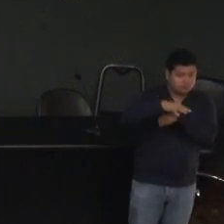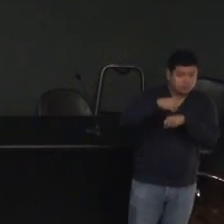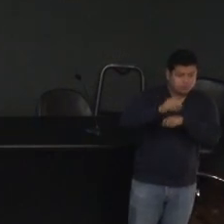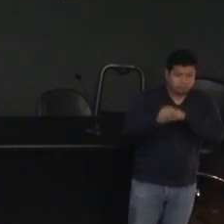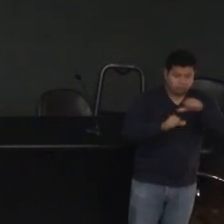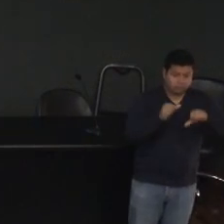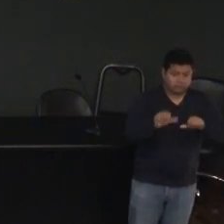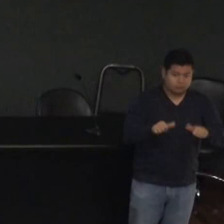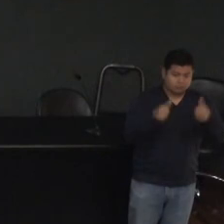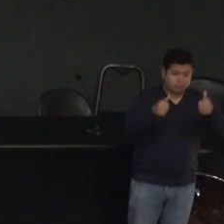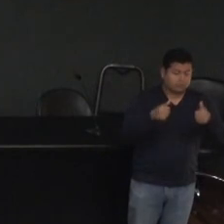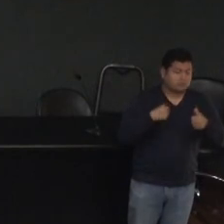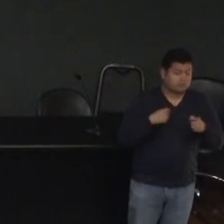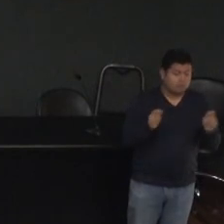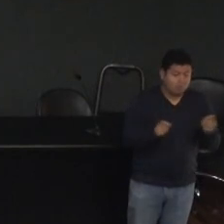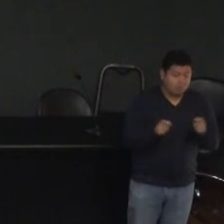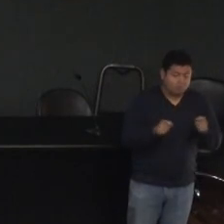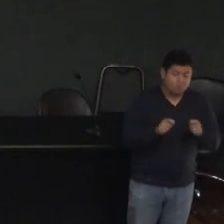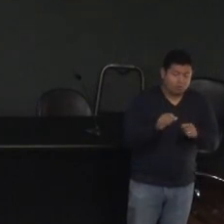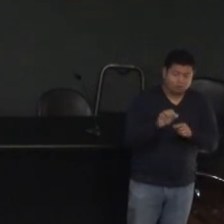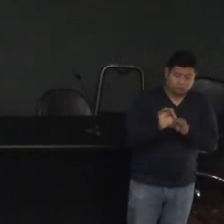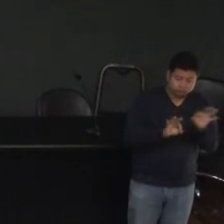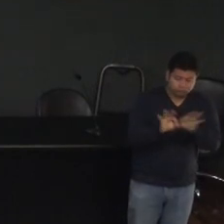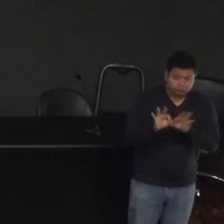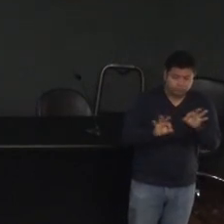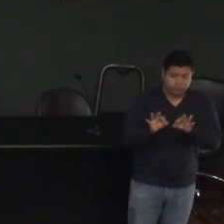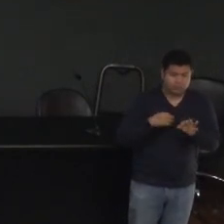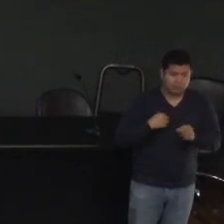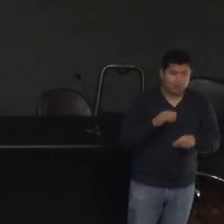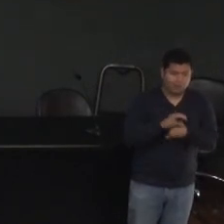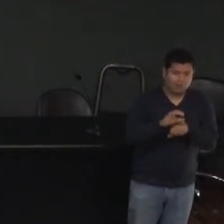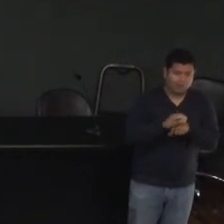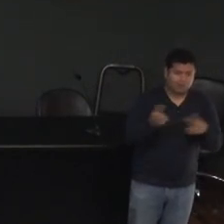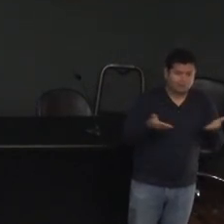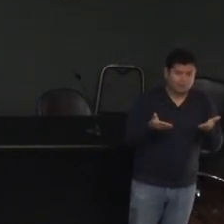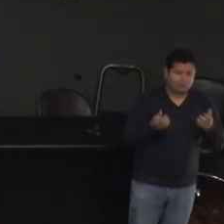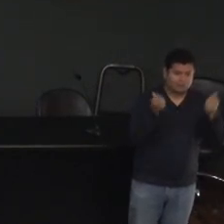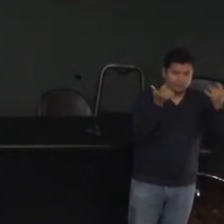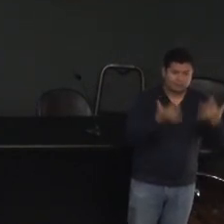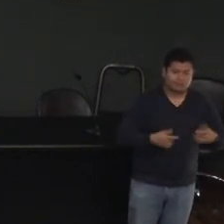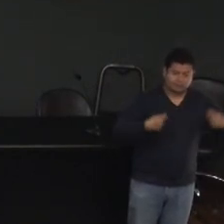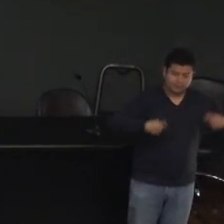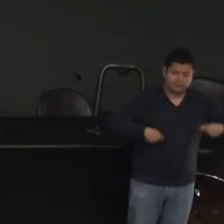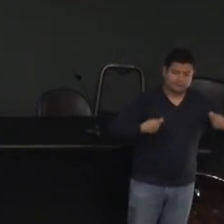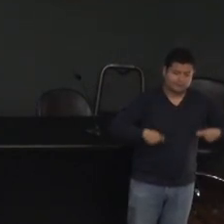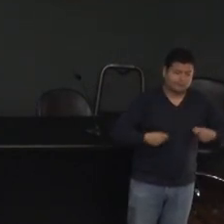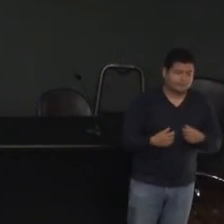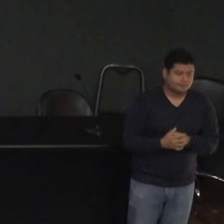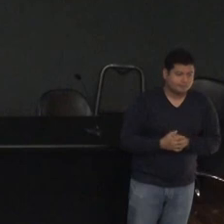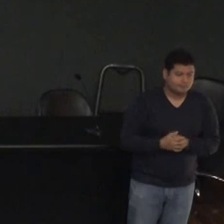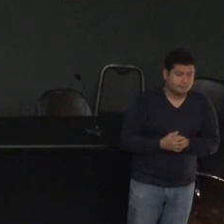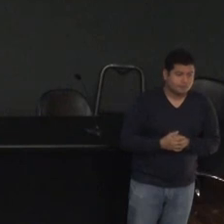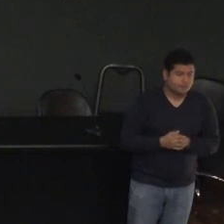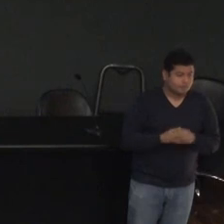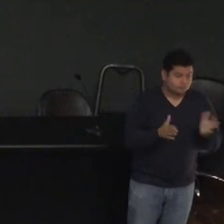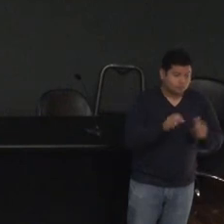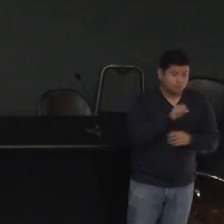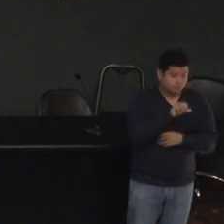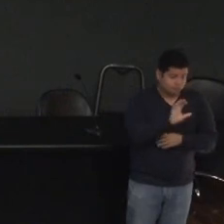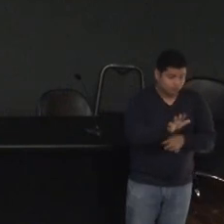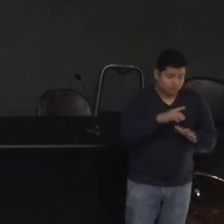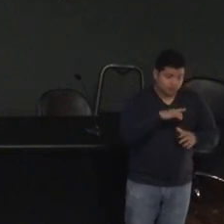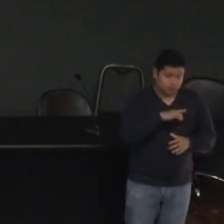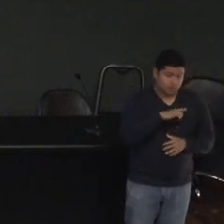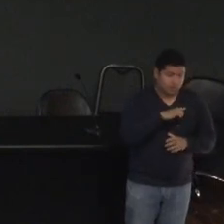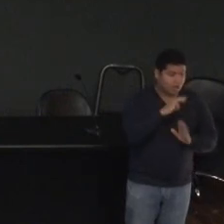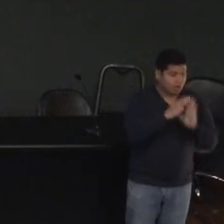e pode adequar uma coisa ou outra mas é que eu não posso deixar de dar no curso porque foi publicada e minuta né Então você já tem a minuta daí só